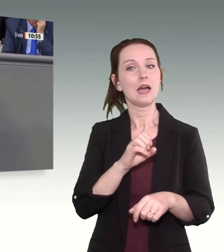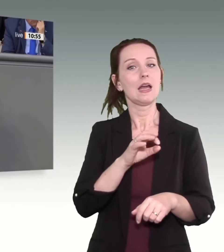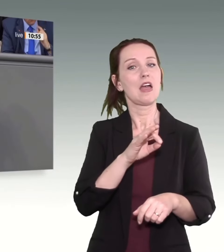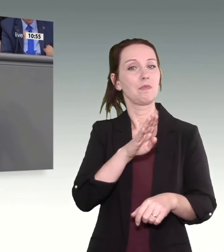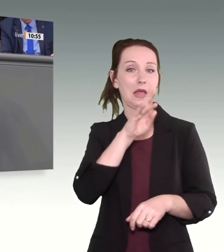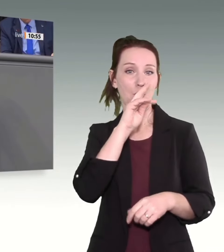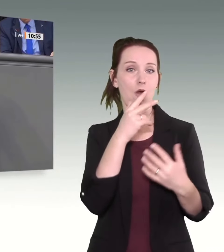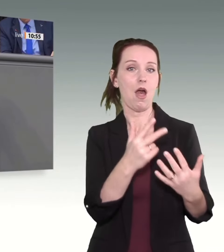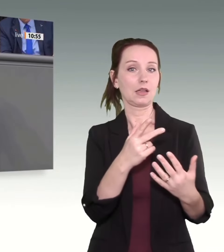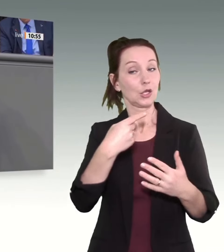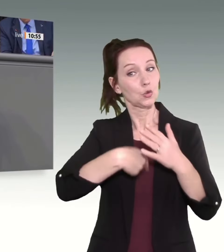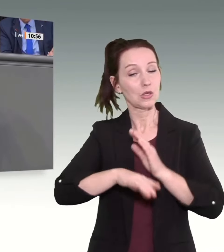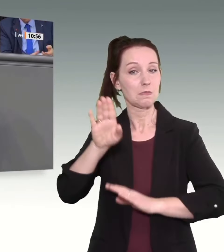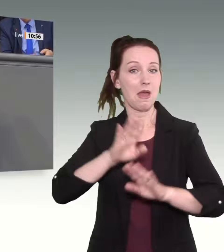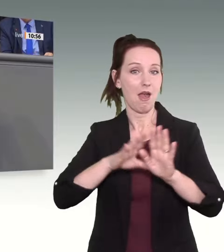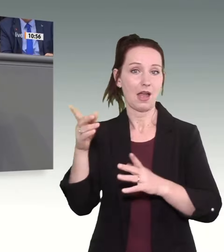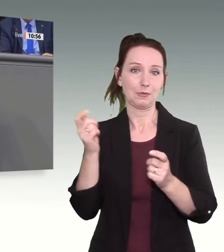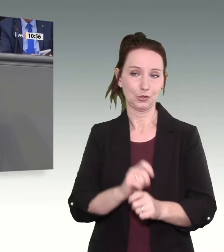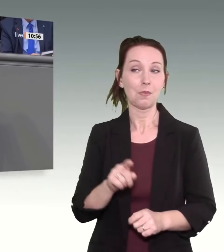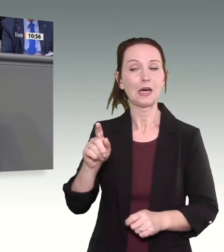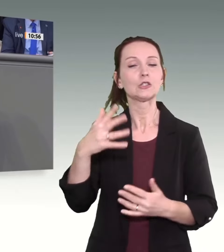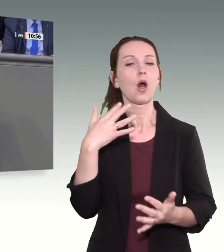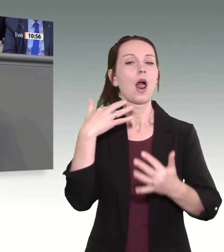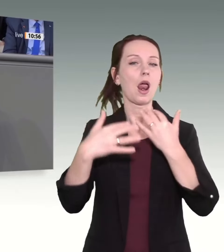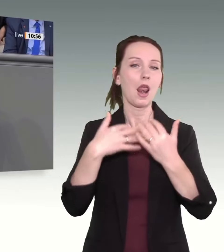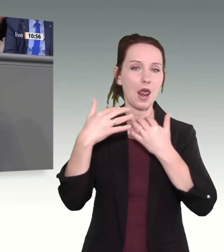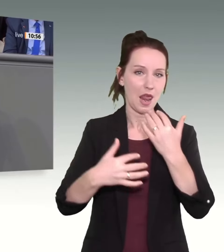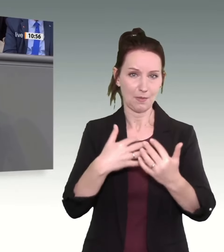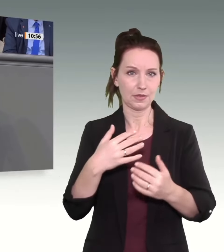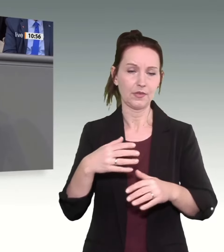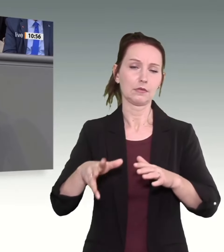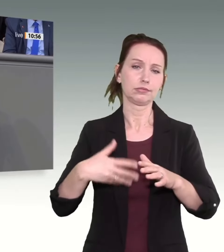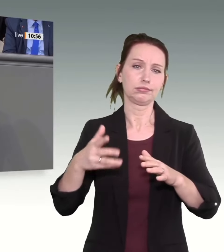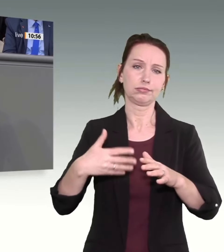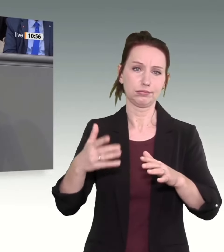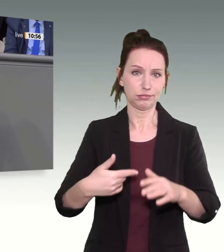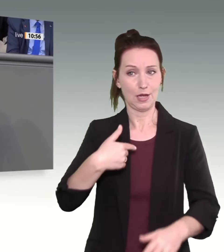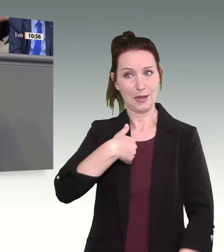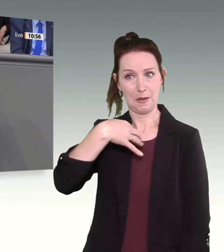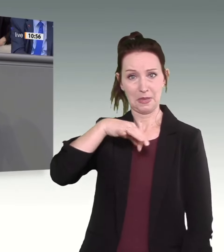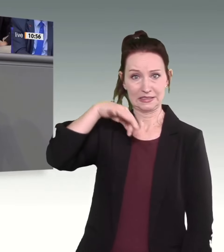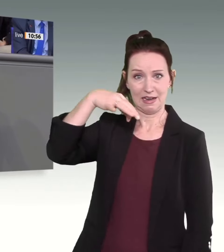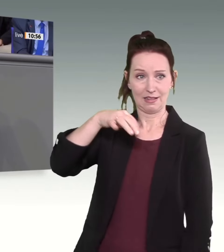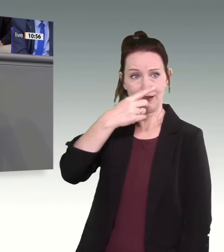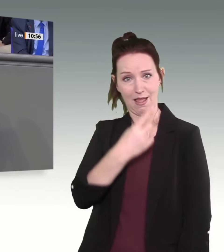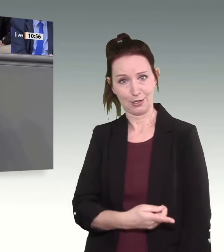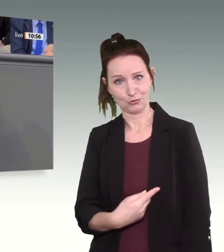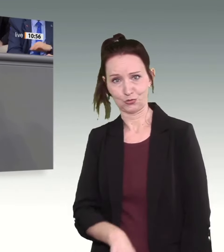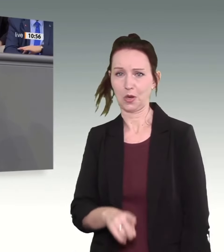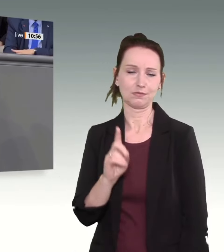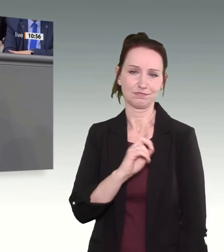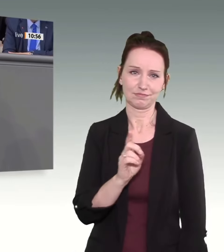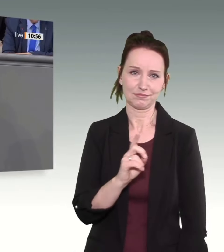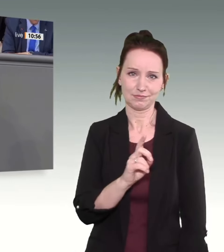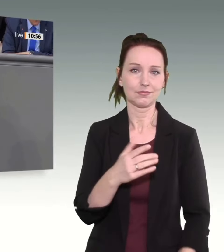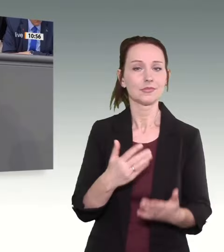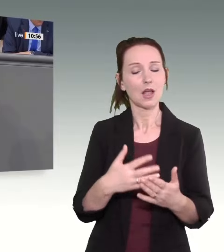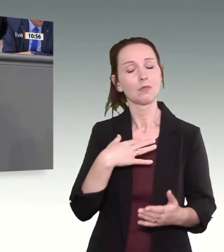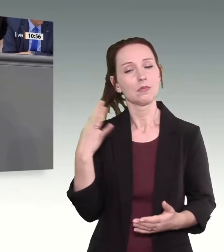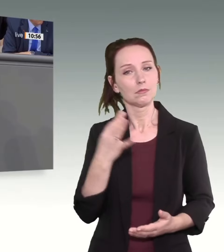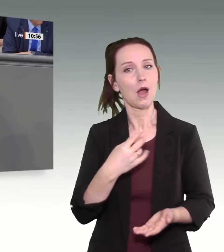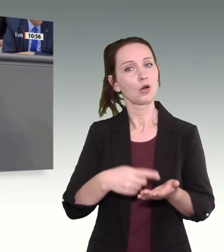wird. Also, diese Mehr, dass nur unsere Präsidentin schuld sein, kann nicht sein. Deshalb brauchen wir steuerliche Antreize,